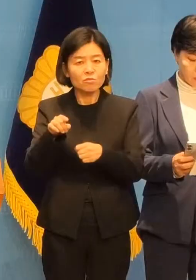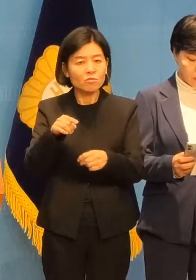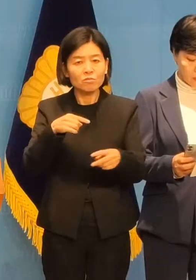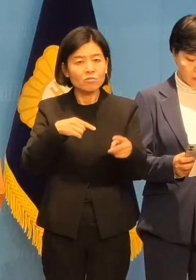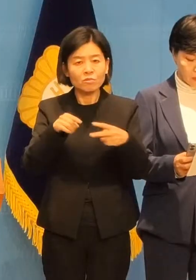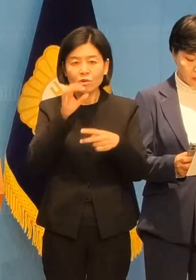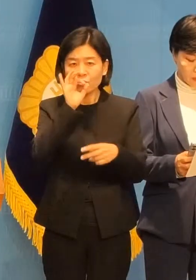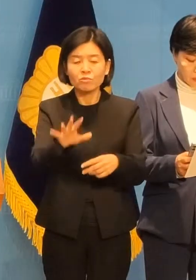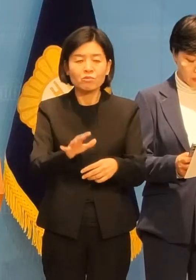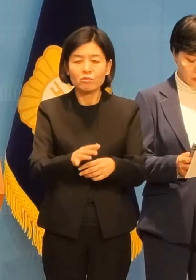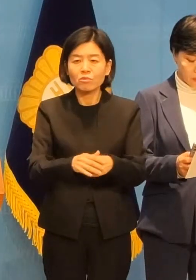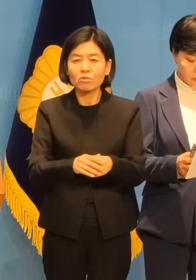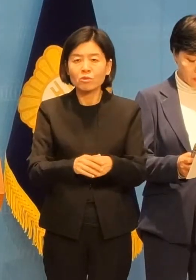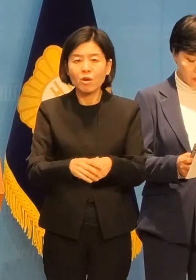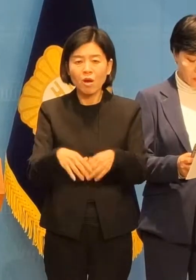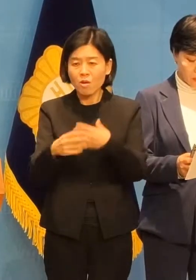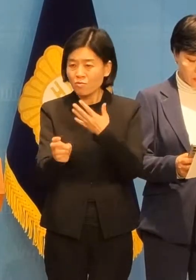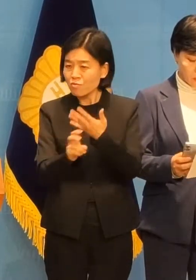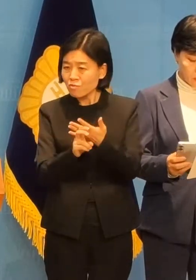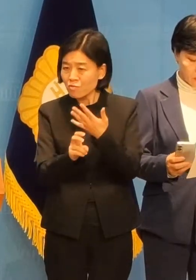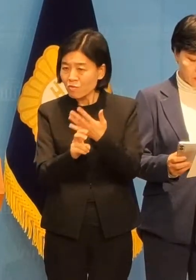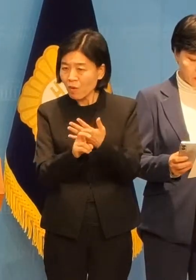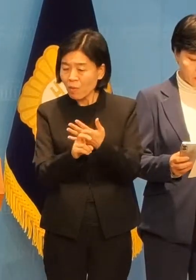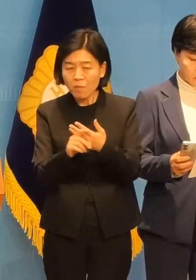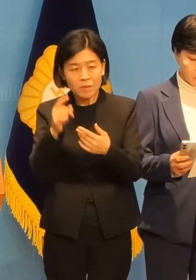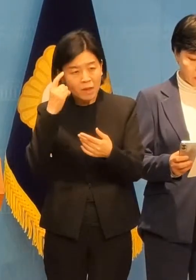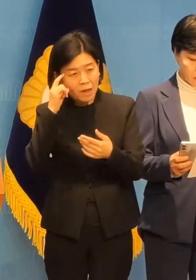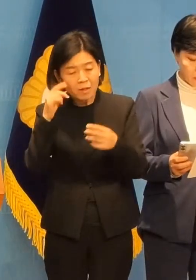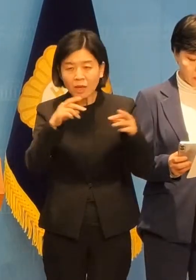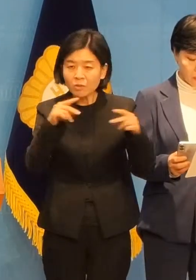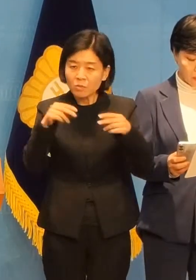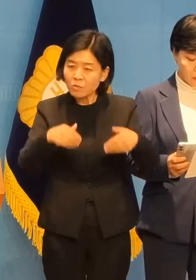인식이 아직도 다툼이 있다는 판단을